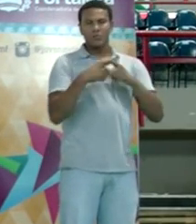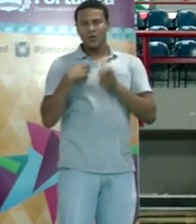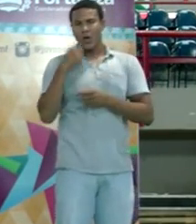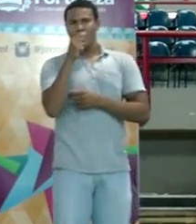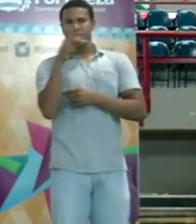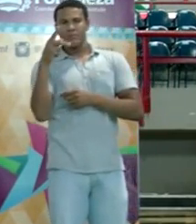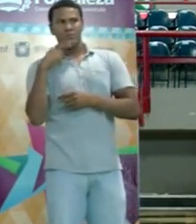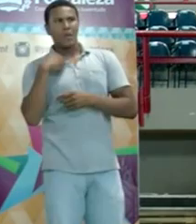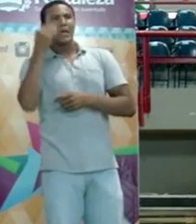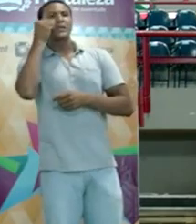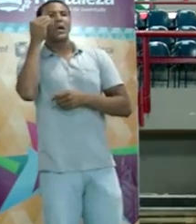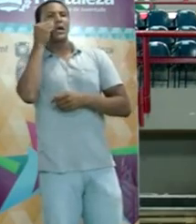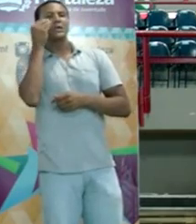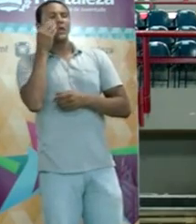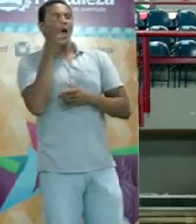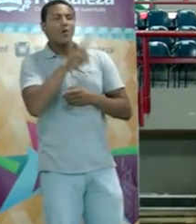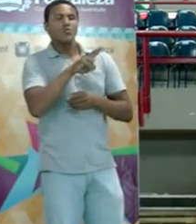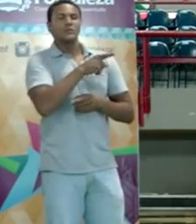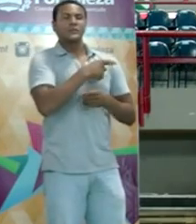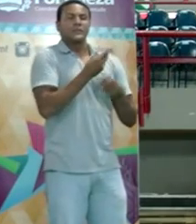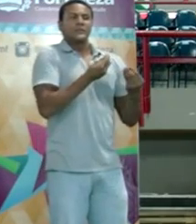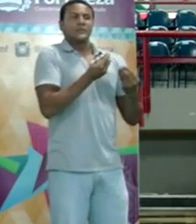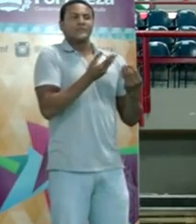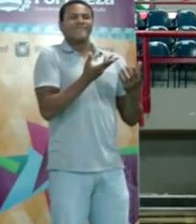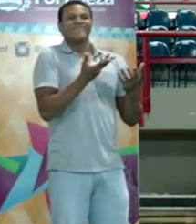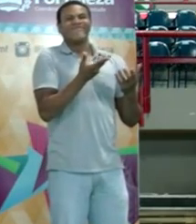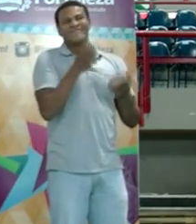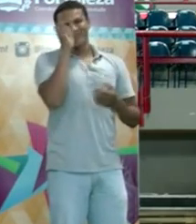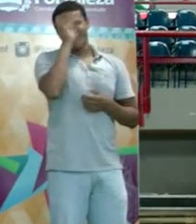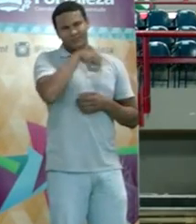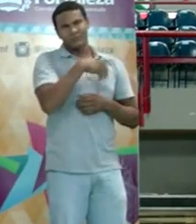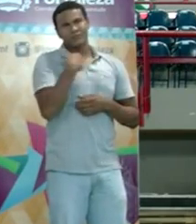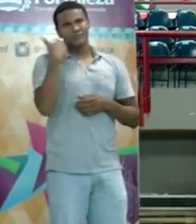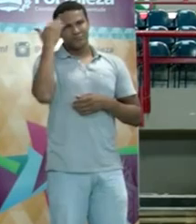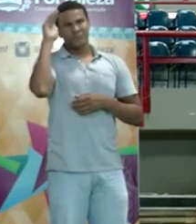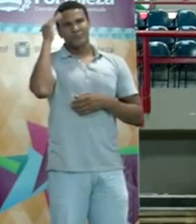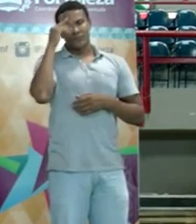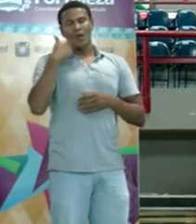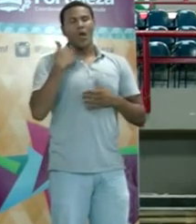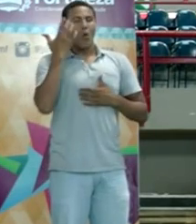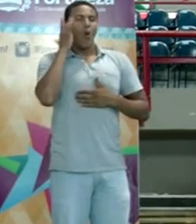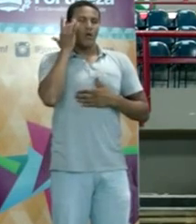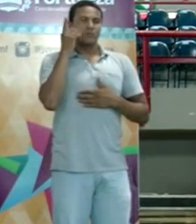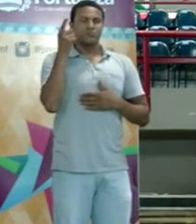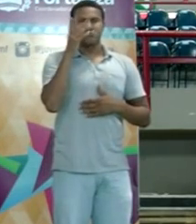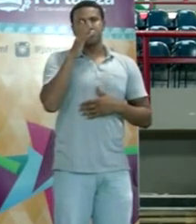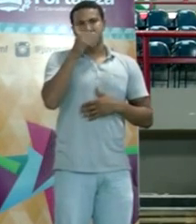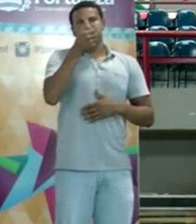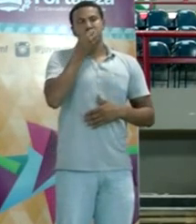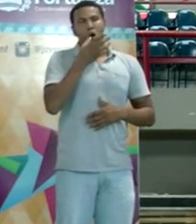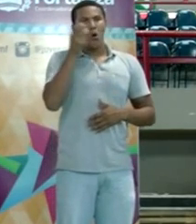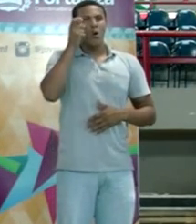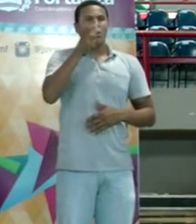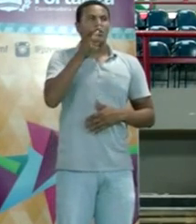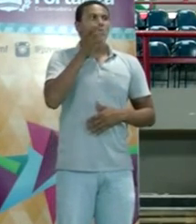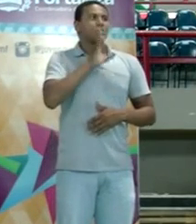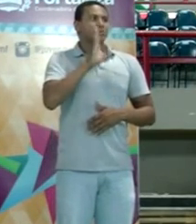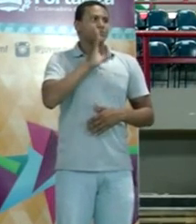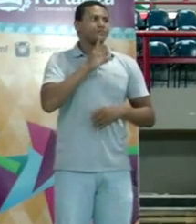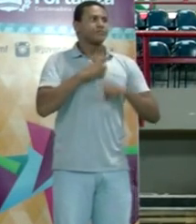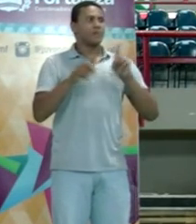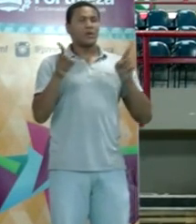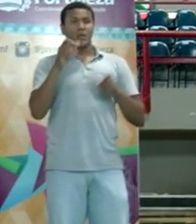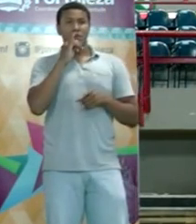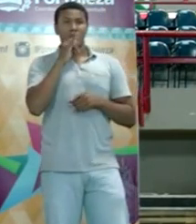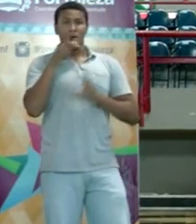drásticos. Não vi, mas vou olhar, acredito que o programa seja uma ideia muito interessante. Agora, o tipo de coisa